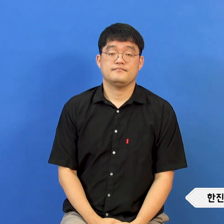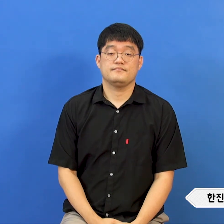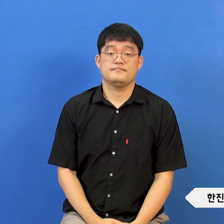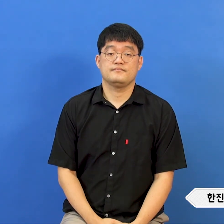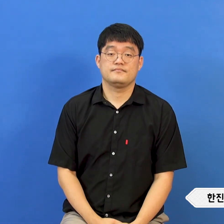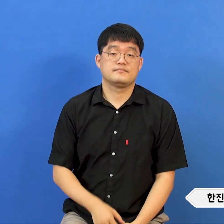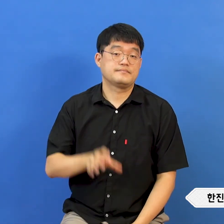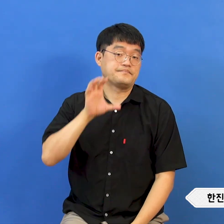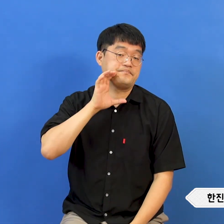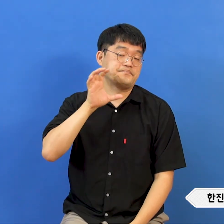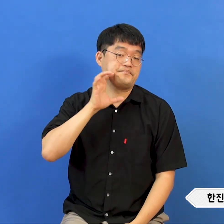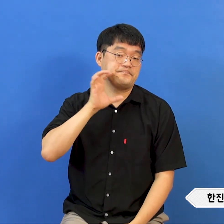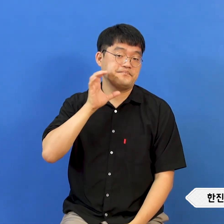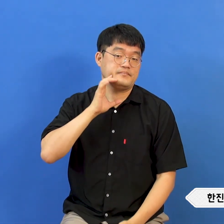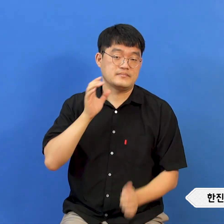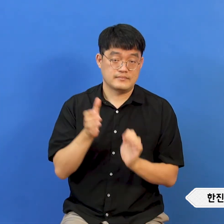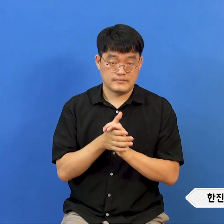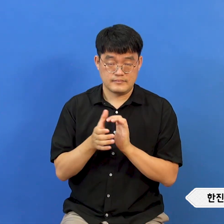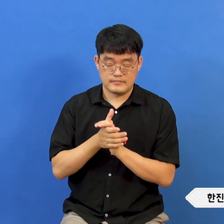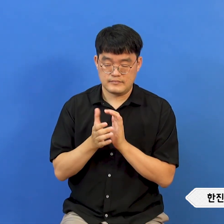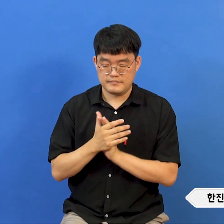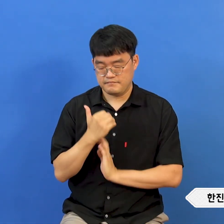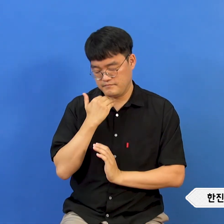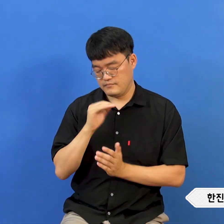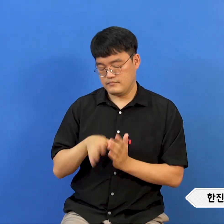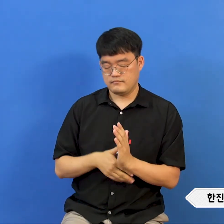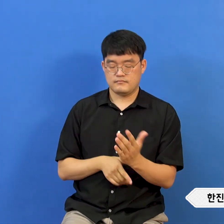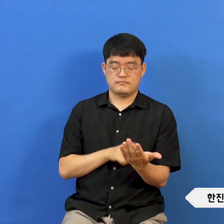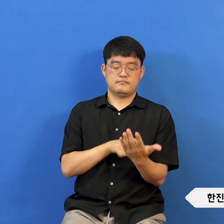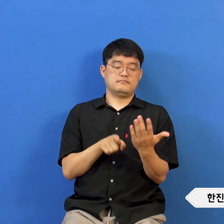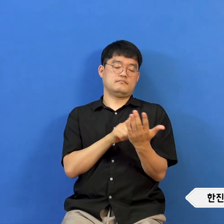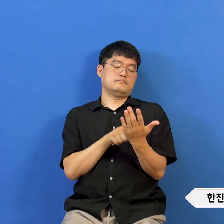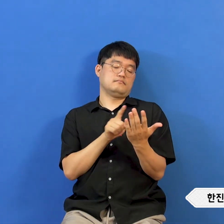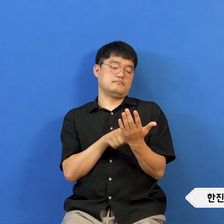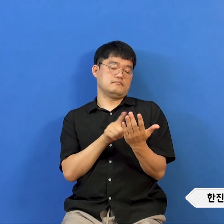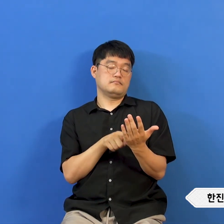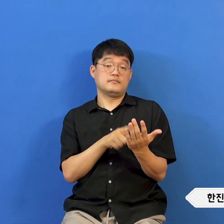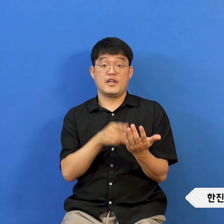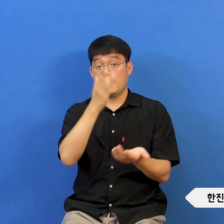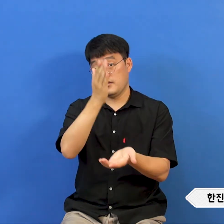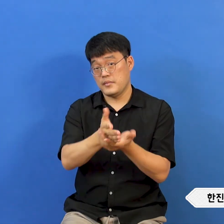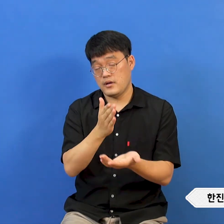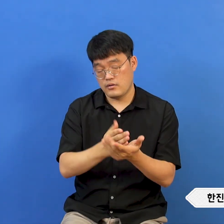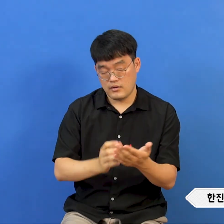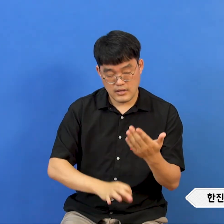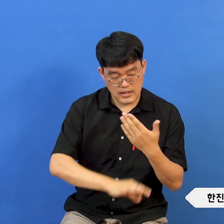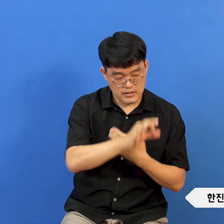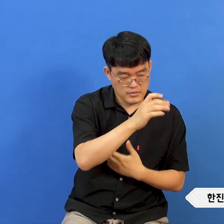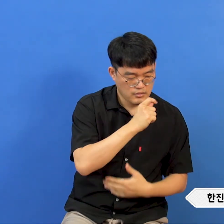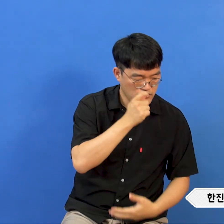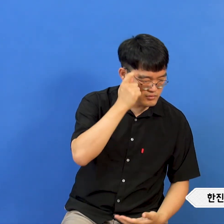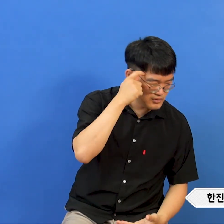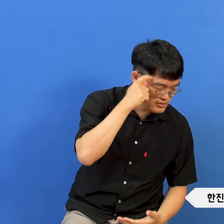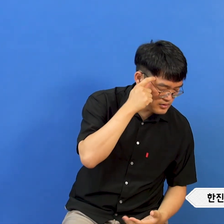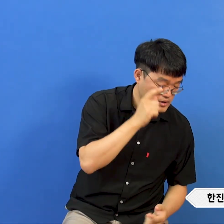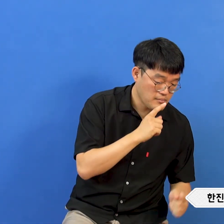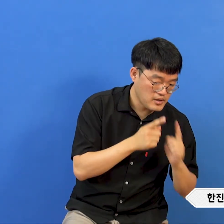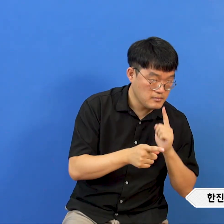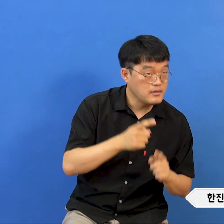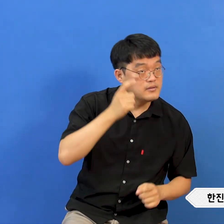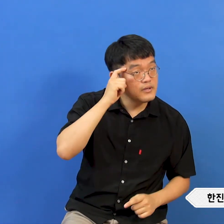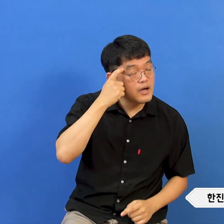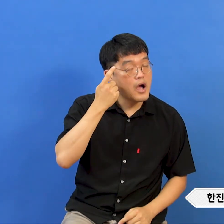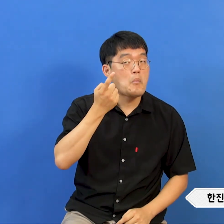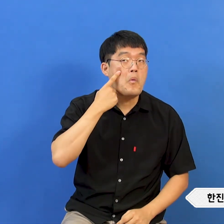커피숍에서 친구 기다릴 때 계속 핸드폰 들여다보고 그래 하지 말고, 아침에 묵상했던 큐티 말씀 한번